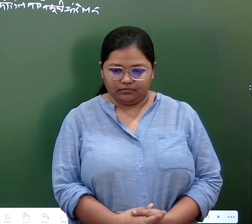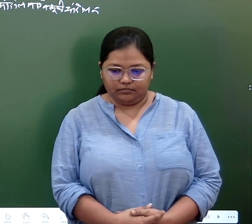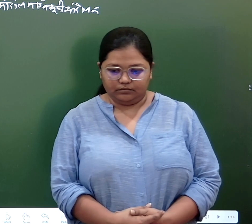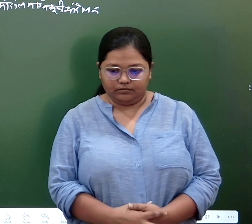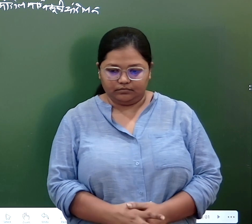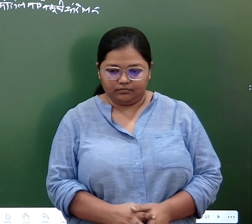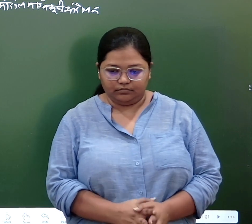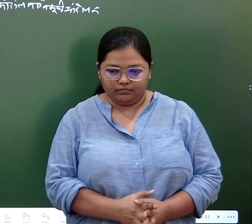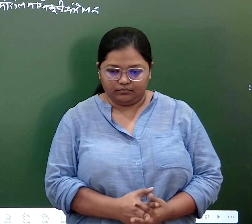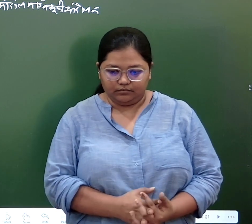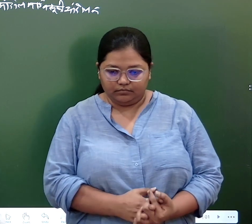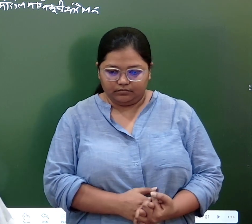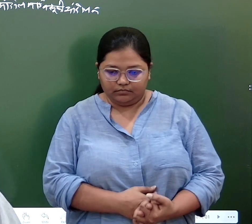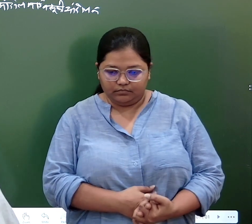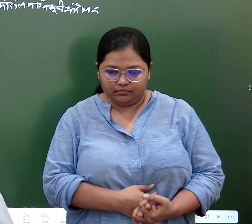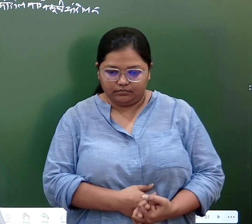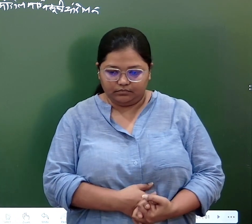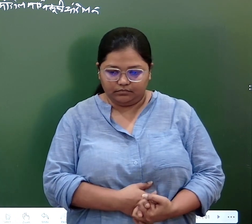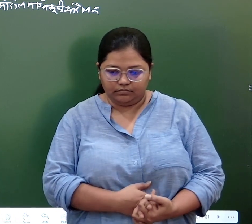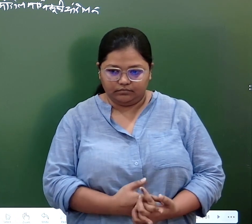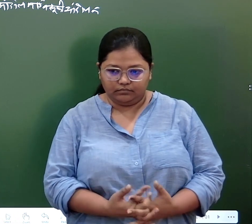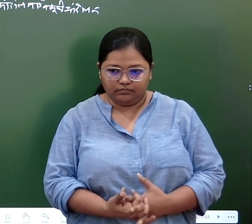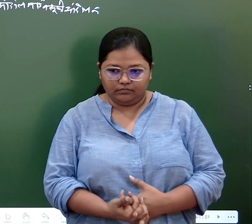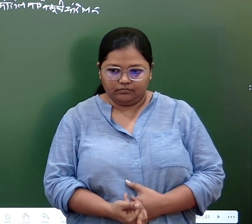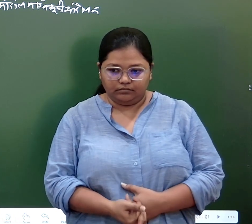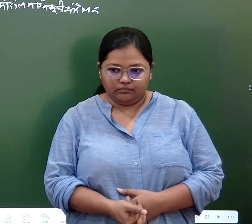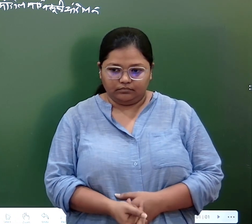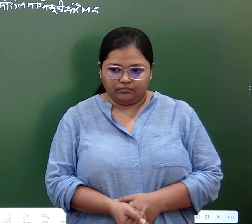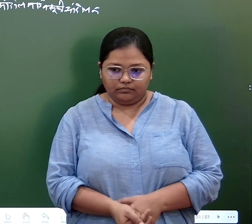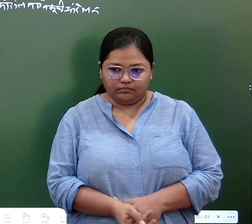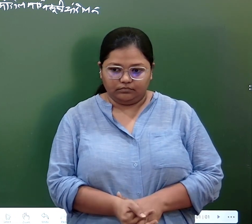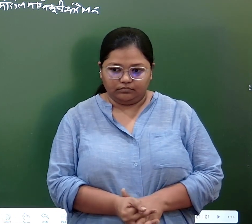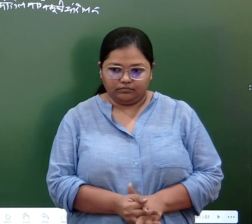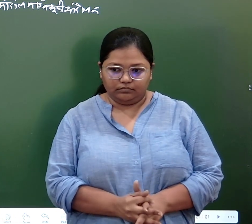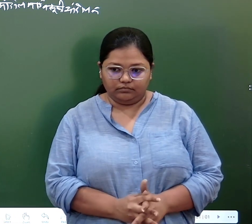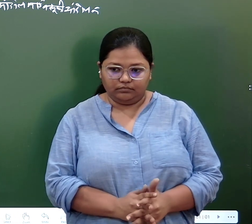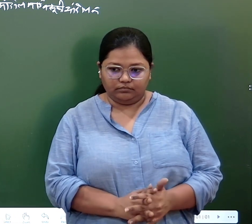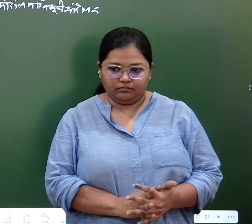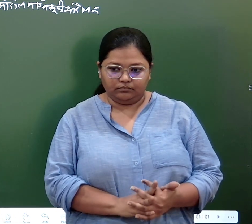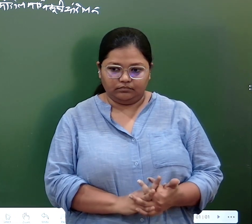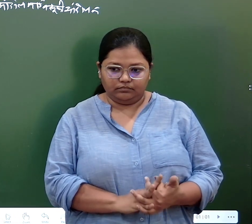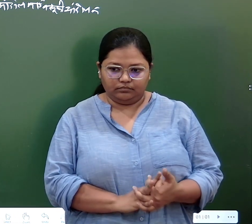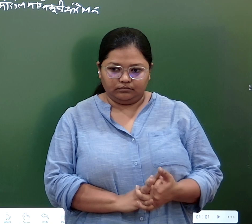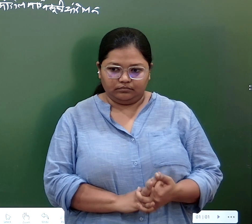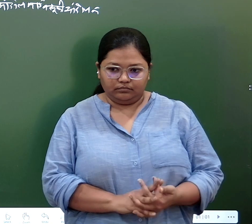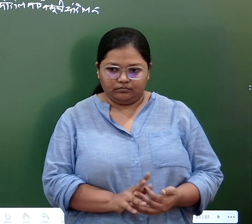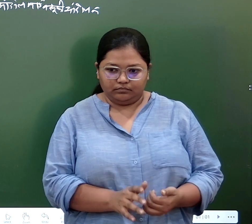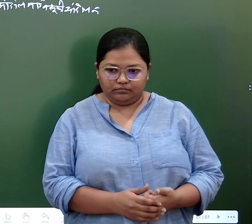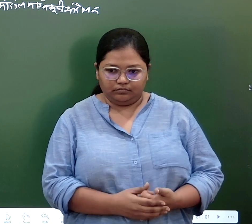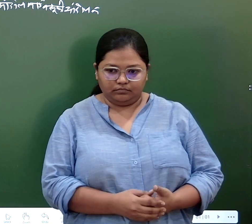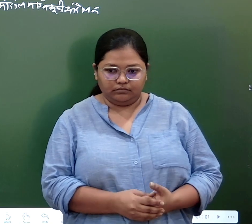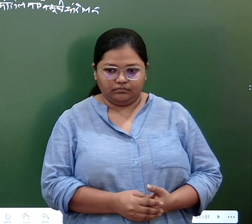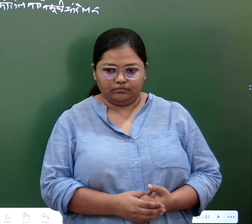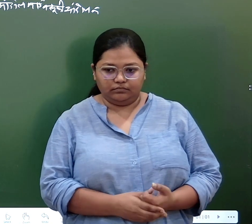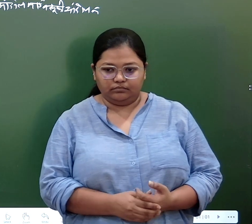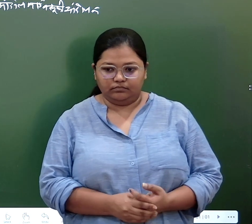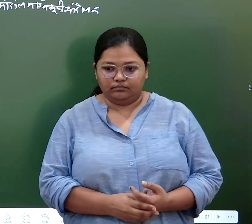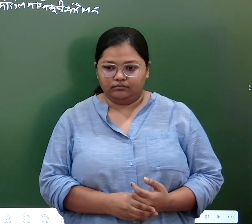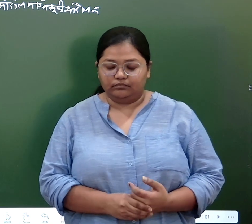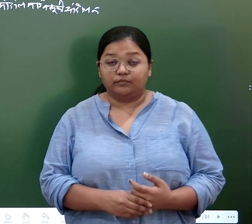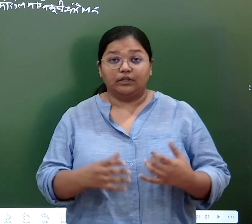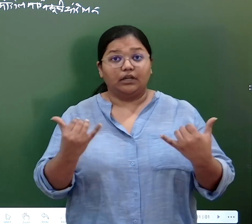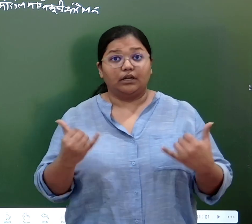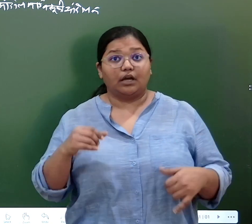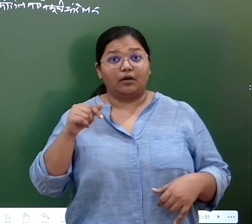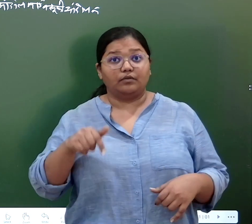उत्पत्ति कैसे हुई। तो भक्ति का सिद्धांत हिंदू धर्म में, है ना, भक्ति का सिद्धांत हिंदू धर्म में प्राचीन काल